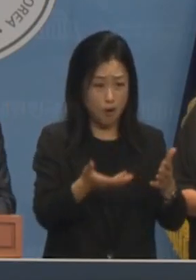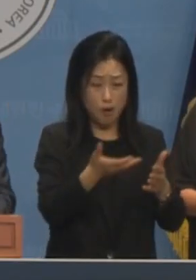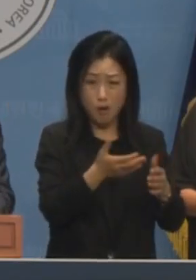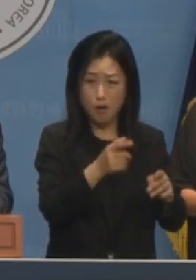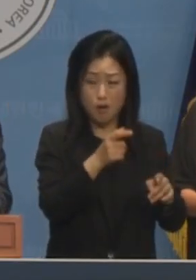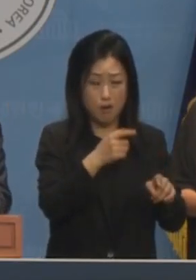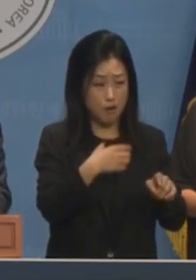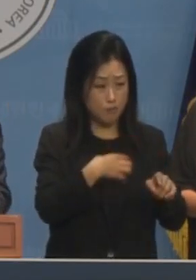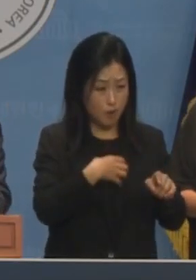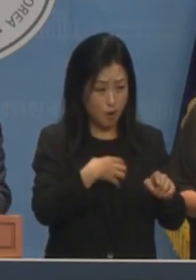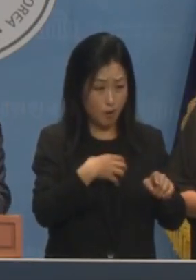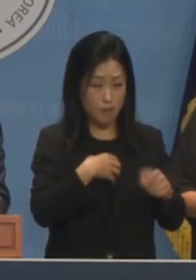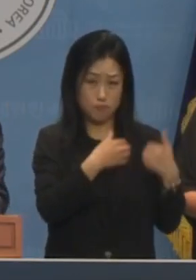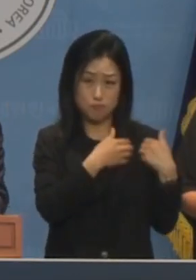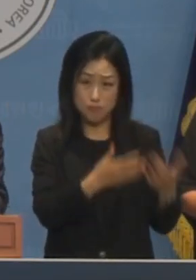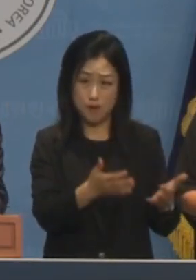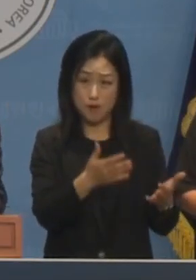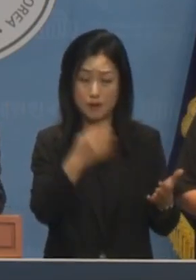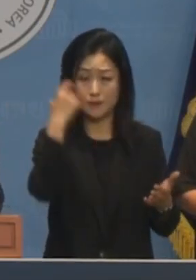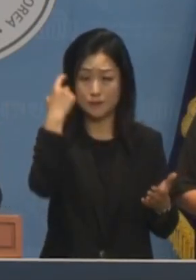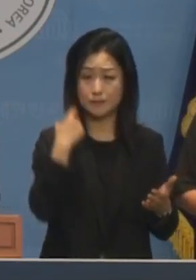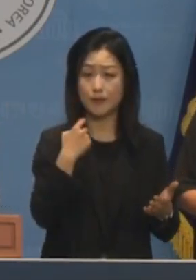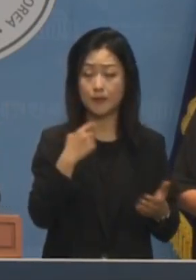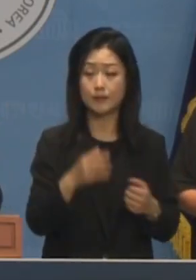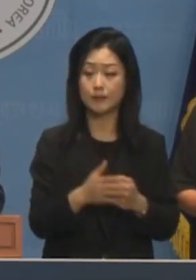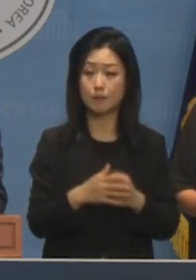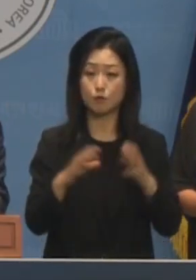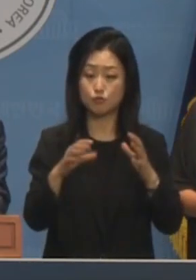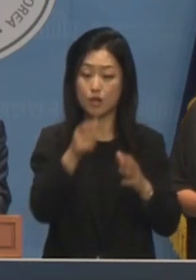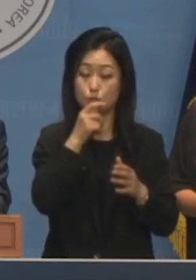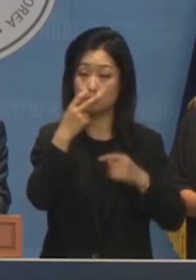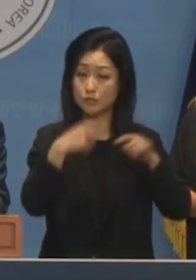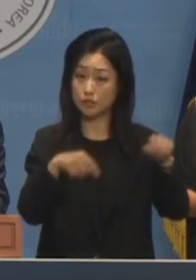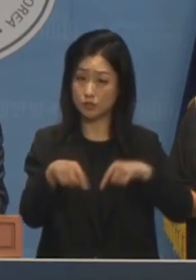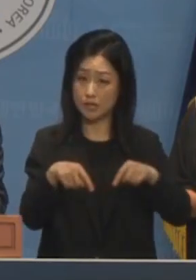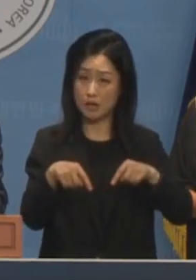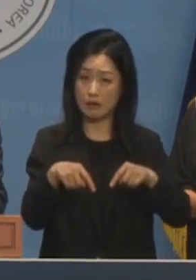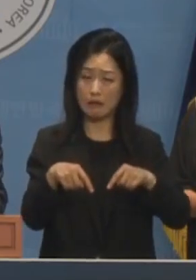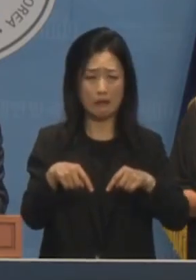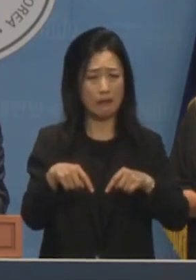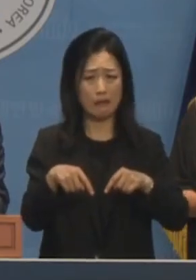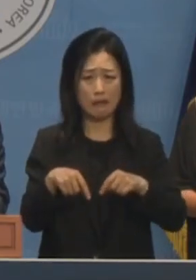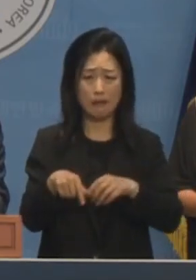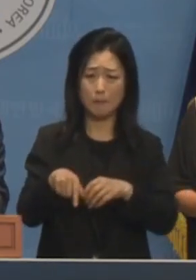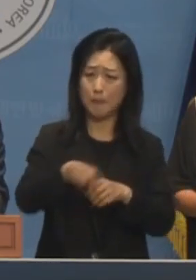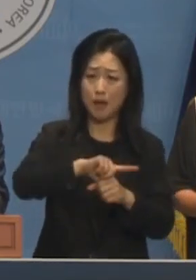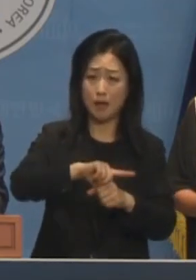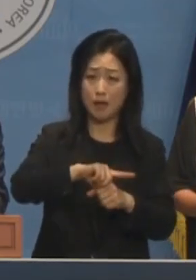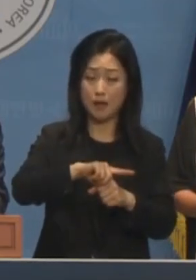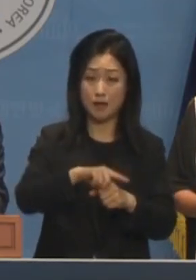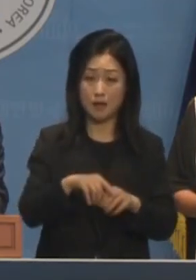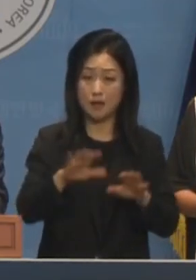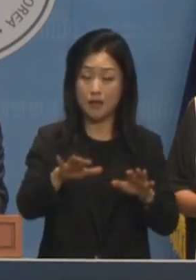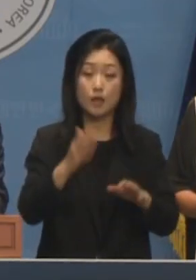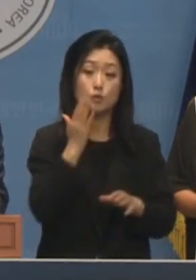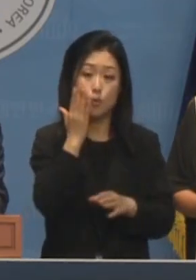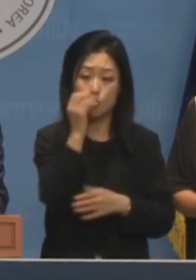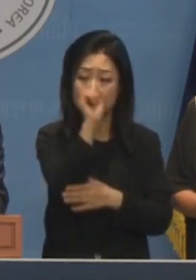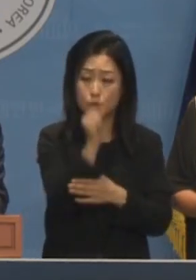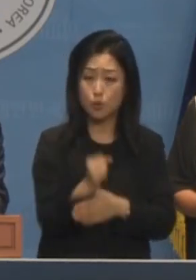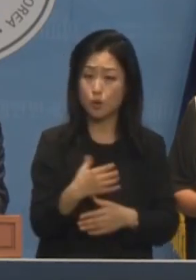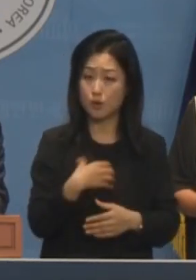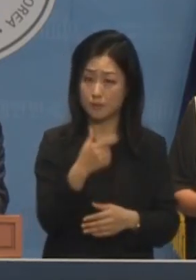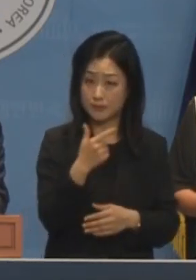안전 불감증을 보이고 있다. 국가 물정책이 거꾸로 흐르고 있다. 녹조에 대한 우려가 극에